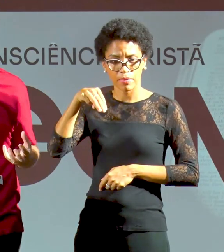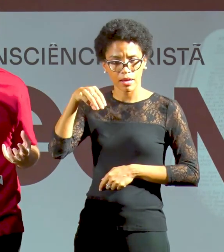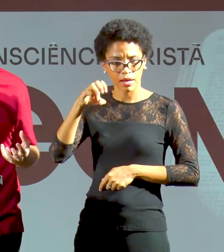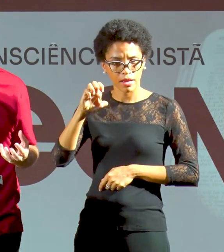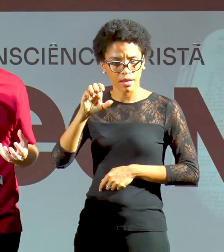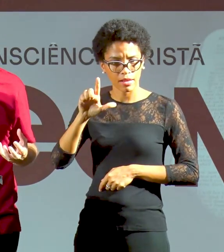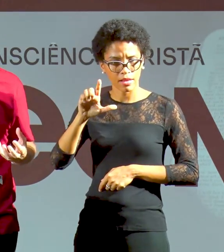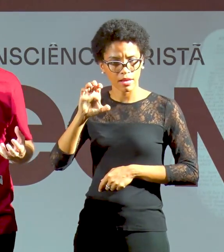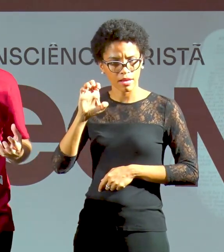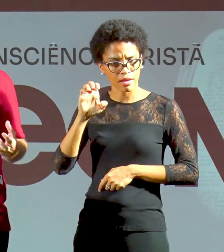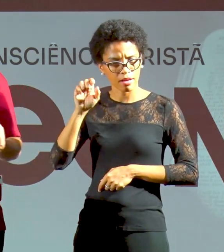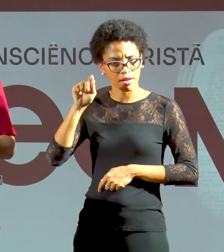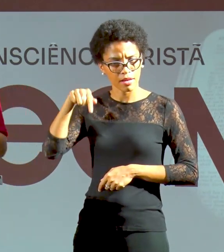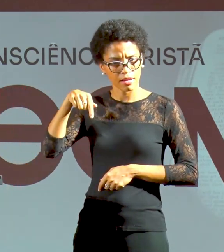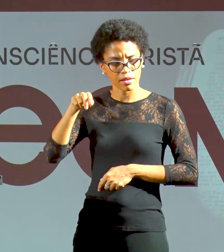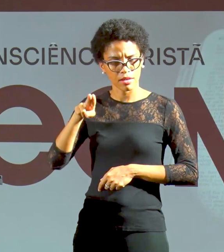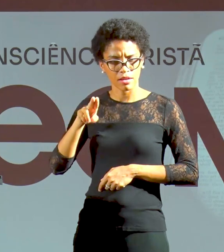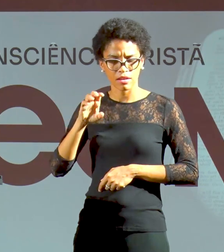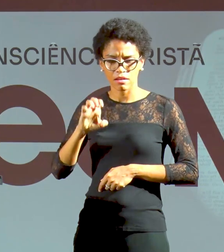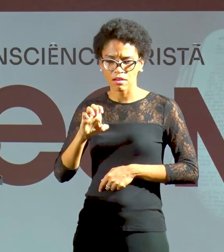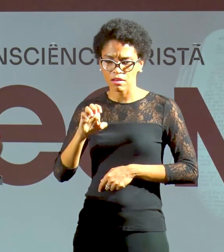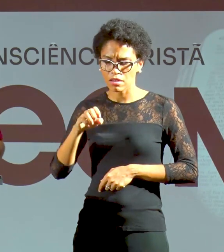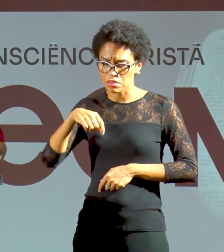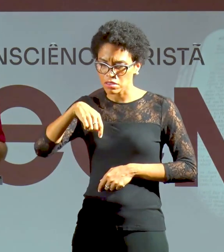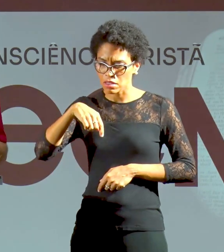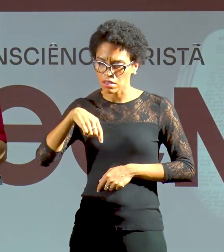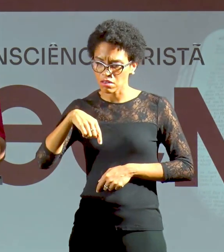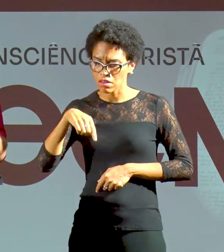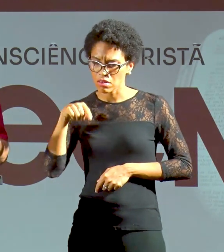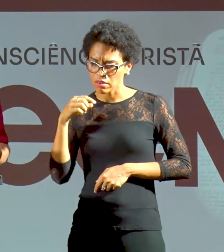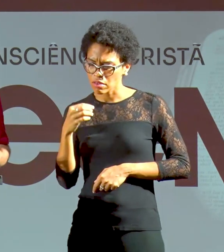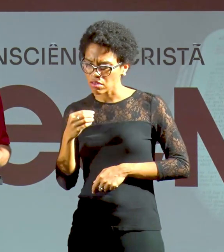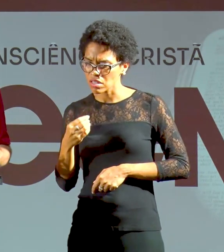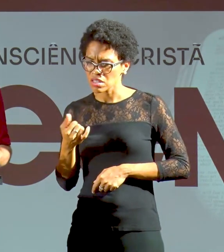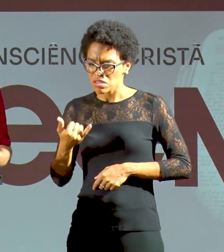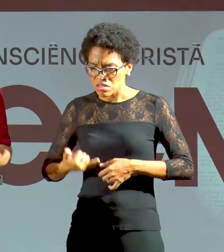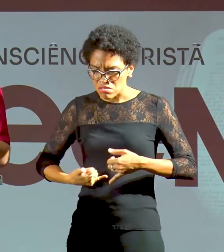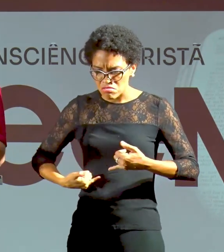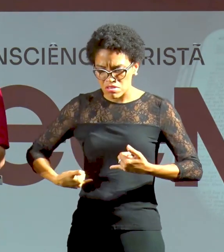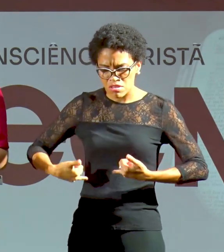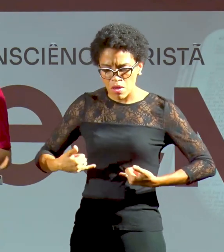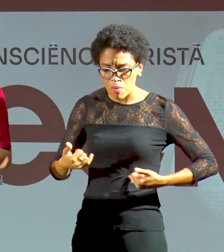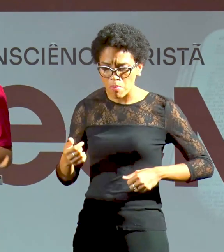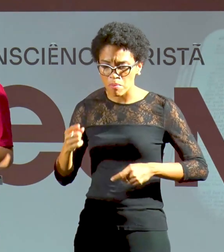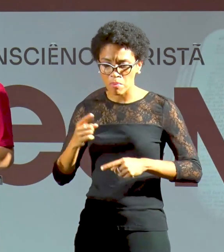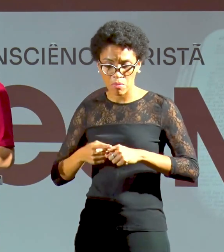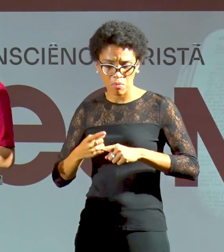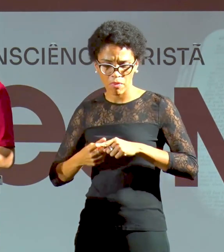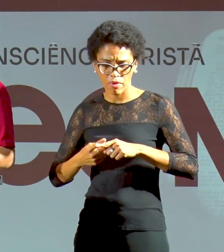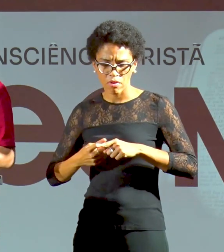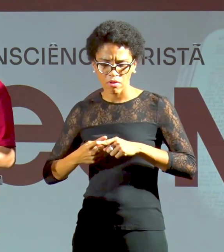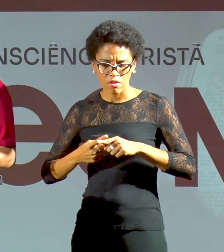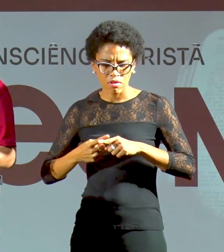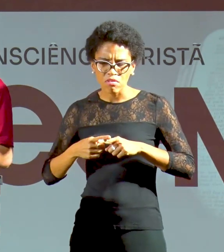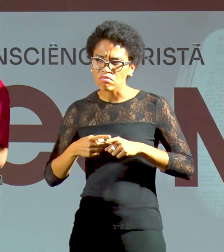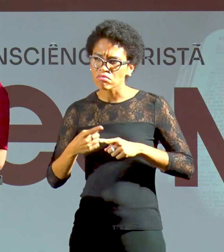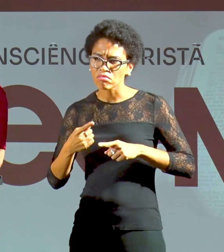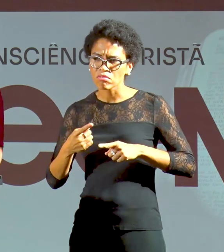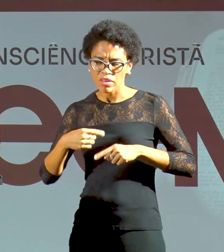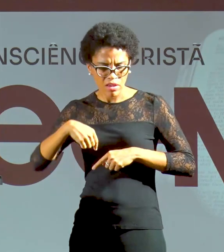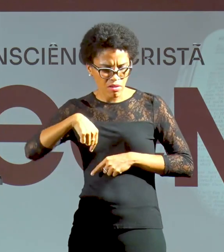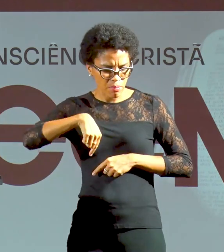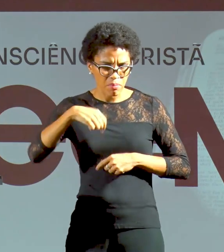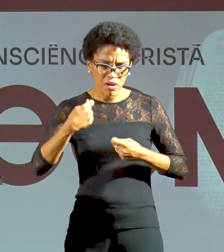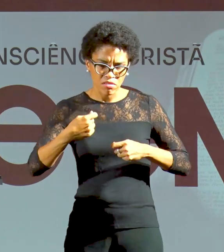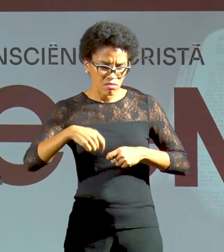o senhor a fome não era não não veio ao acaso foi por conta do pecado do Povo o